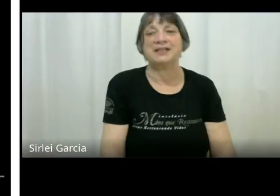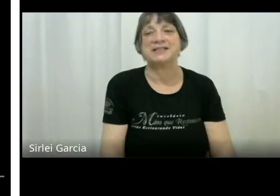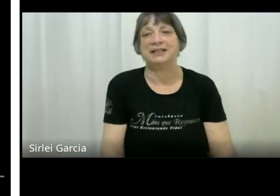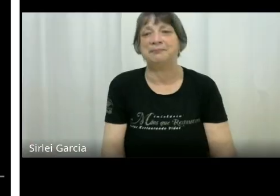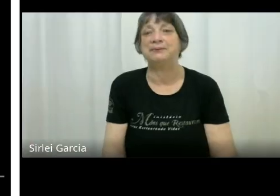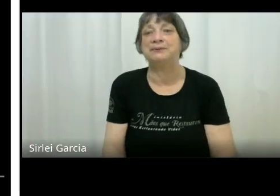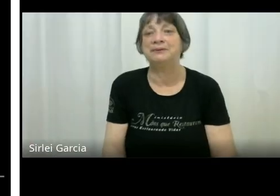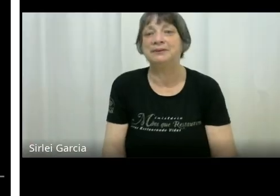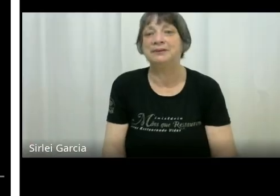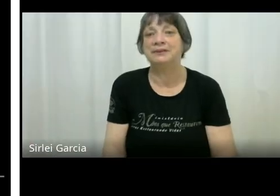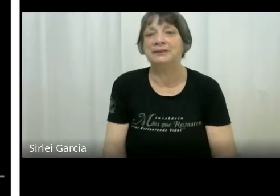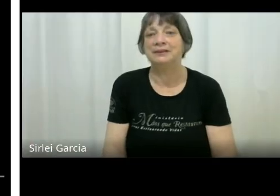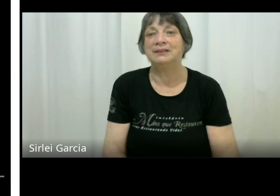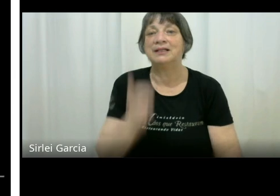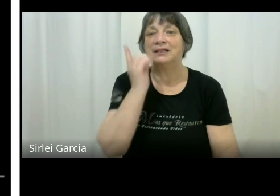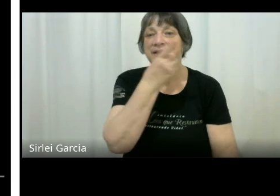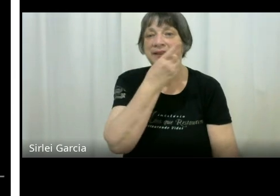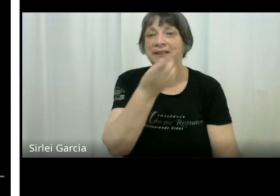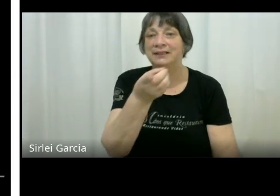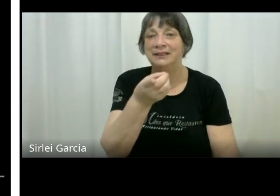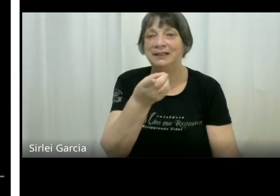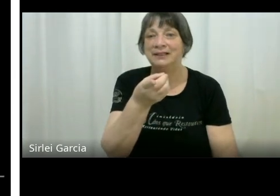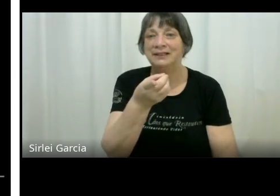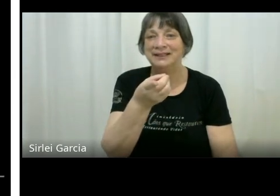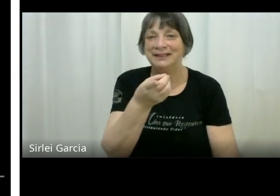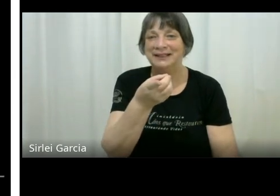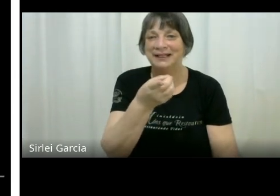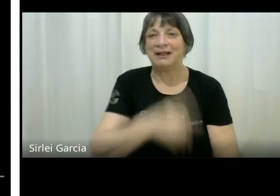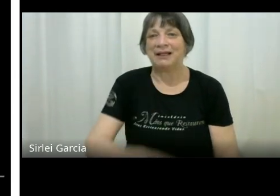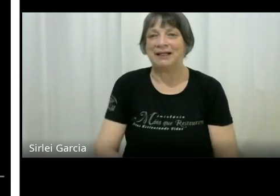Assim, por exemplo, Dani?